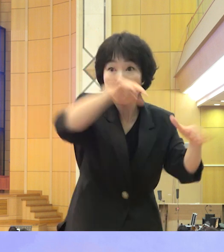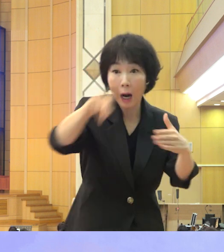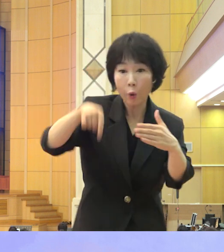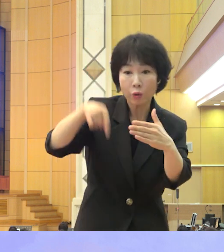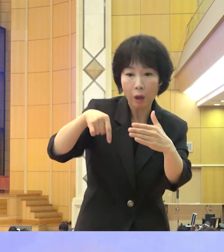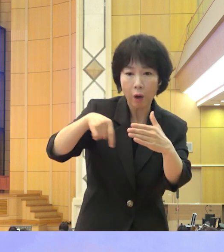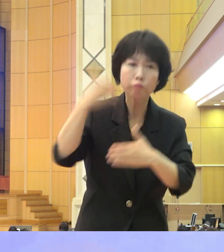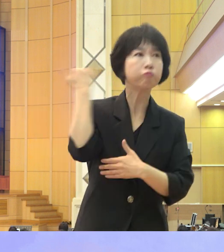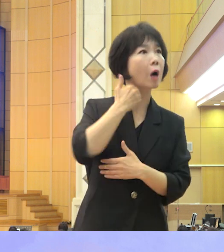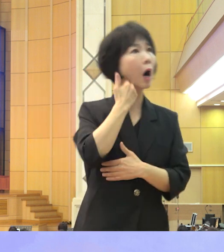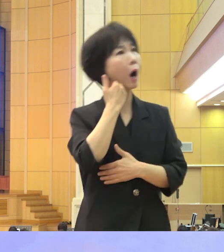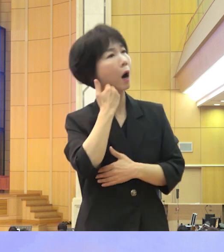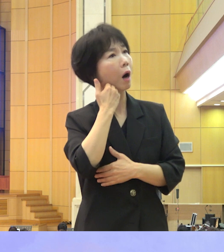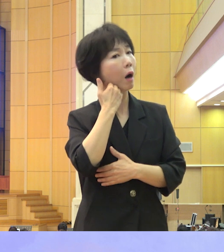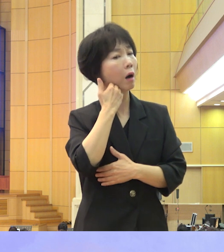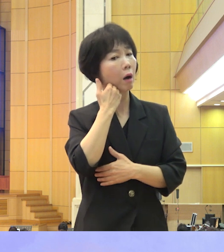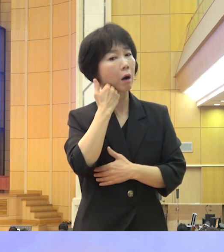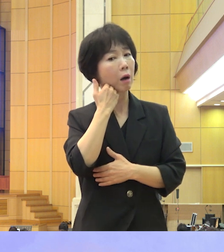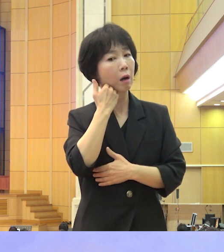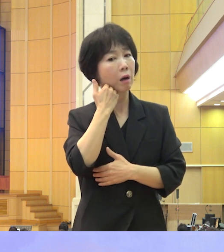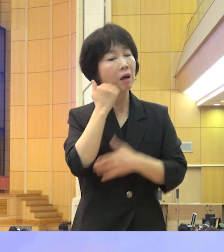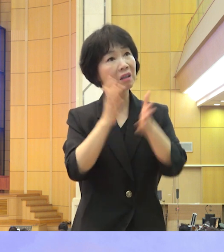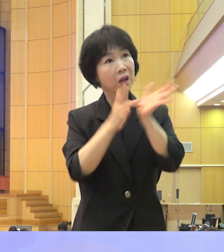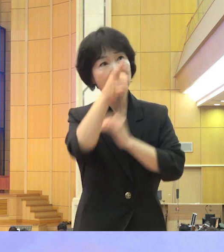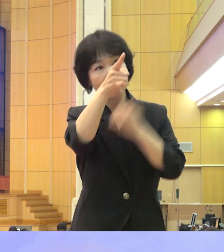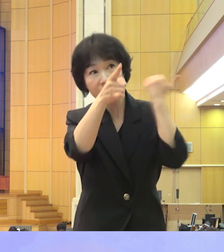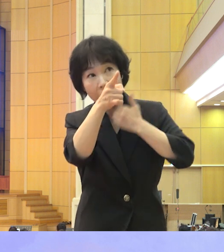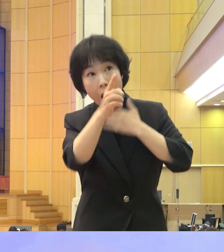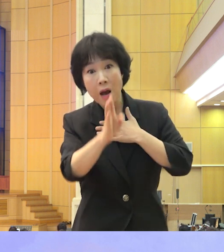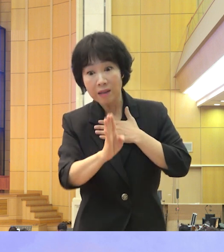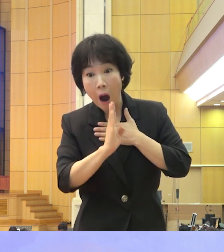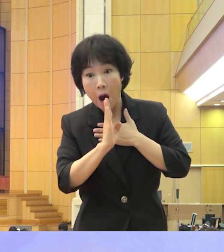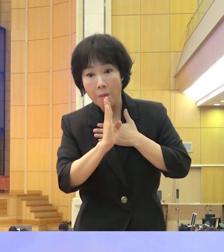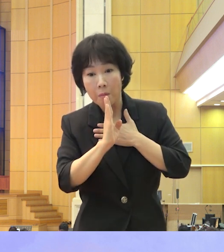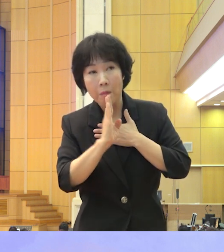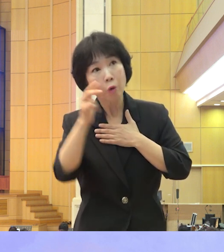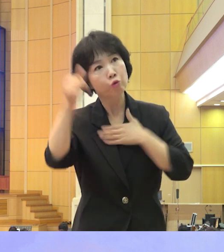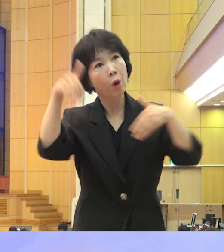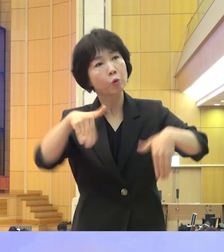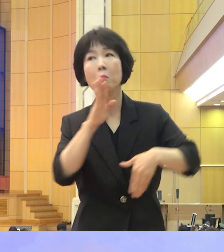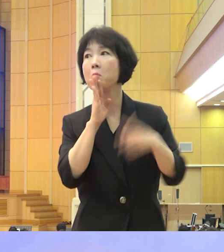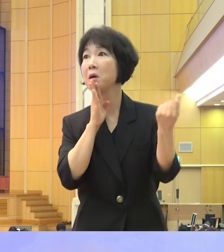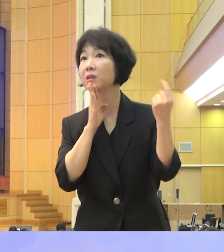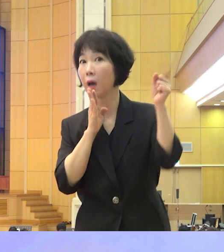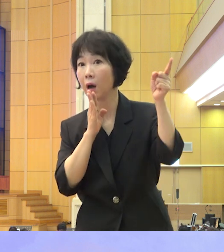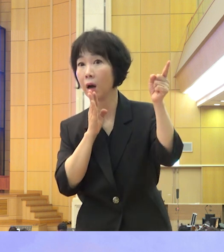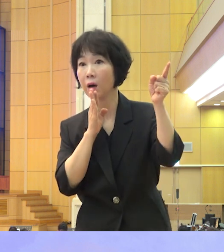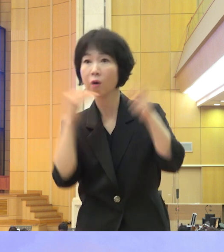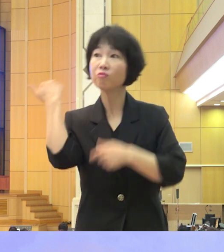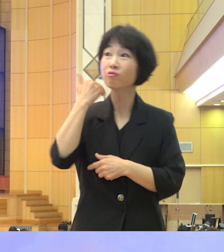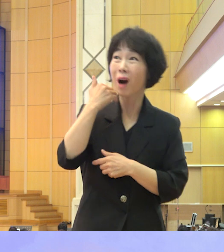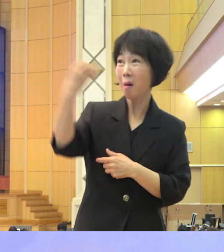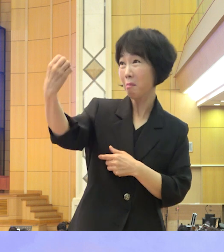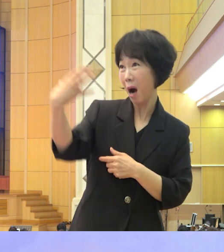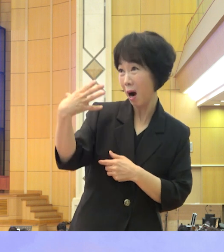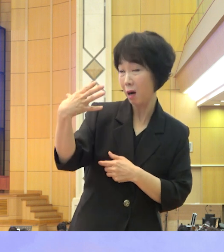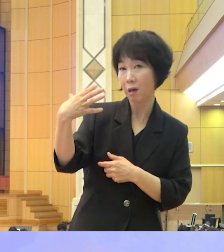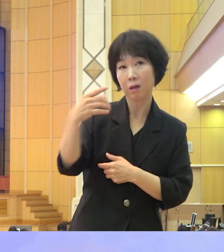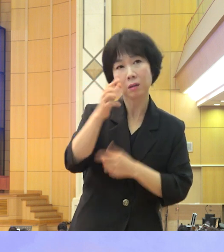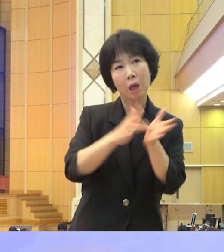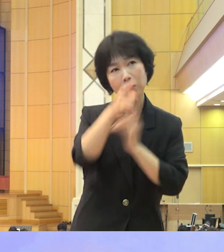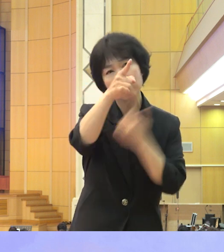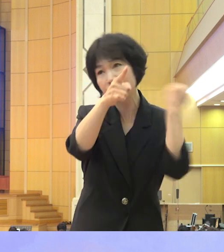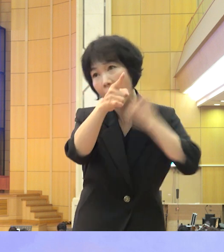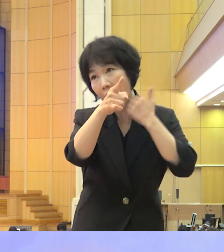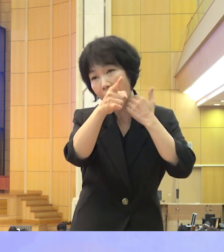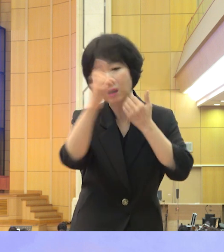중에서 어떤 사람은 이 사람이 참으로 그 선지자라 하며, 어떤 사람은 그리스도라